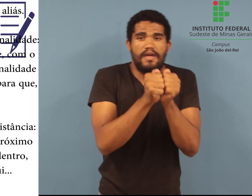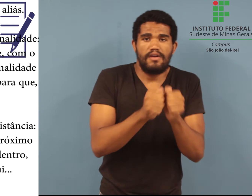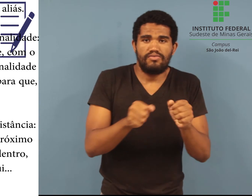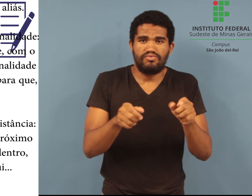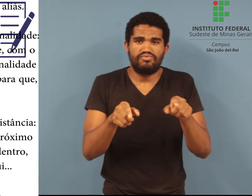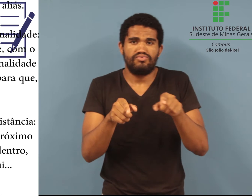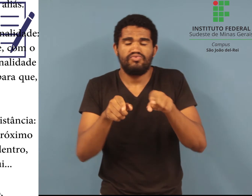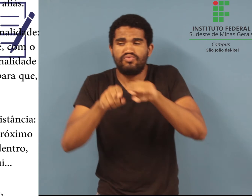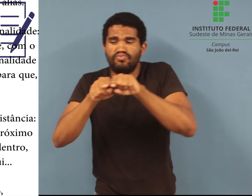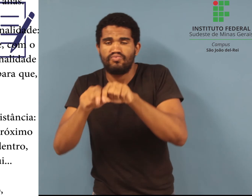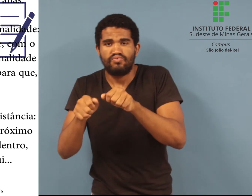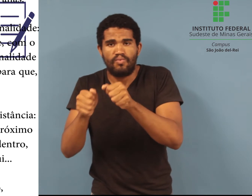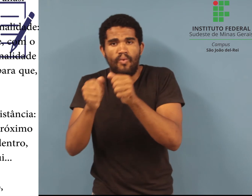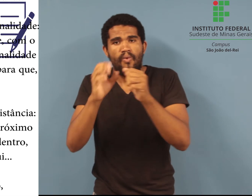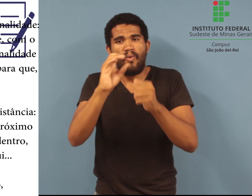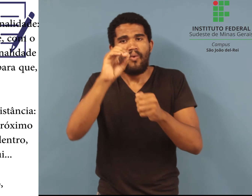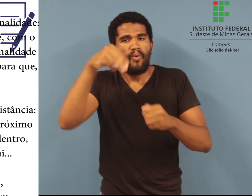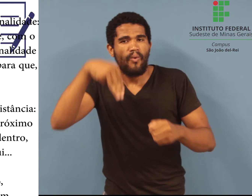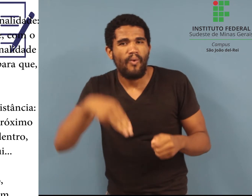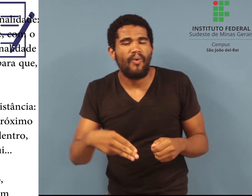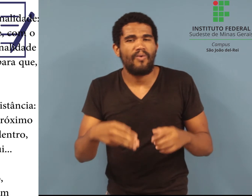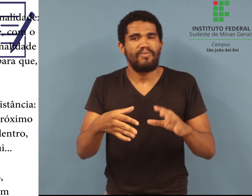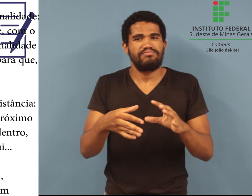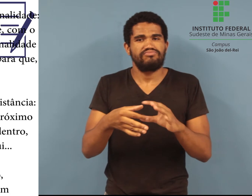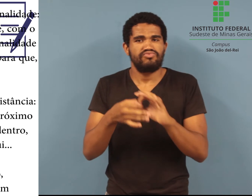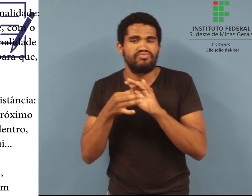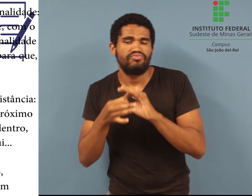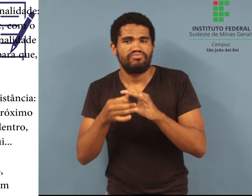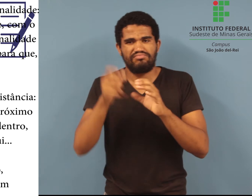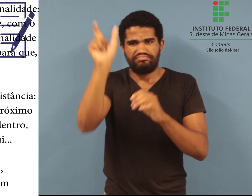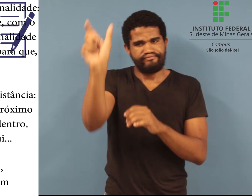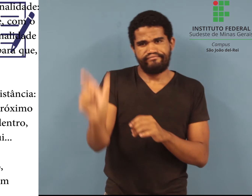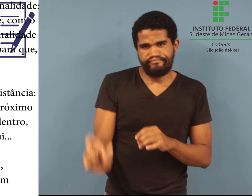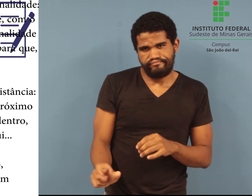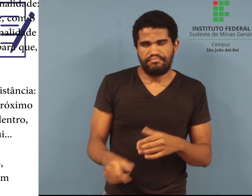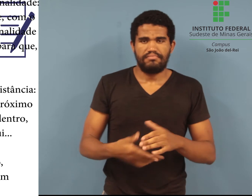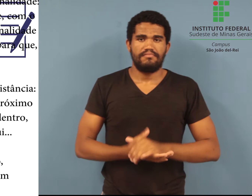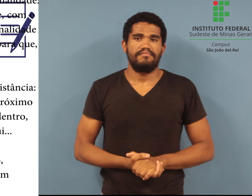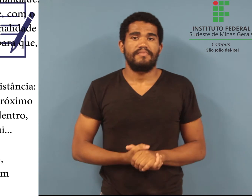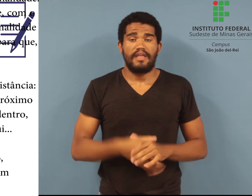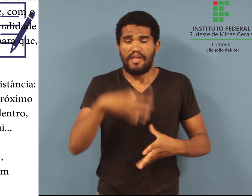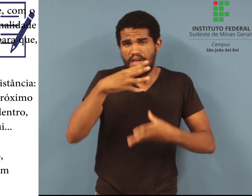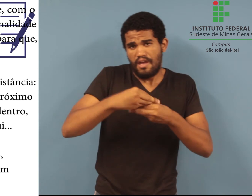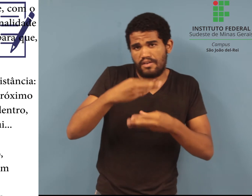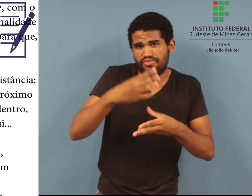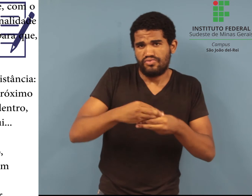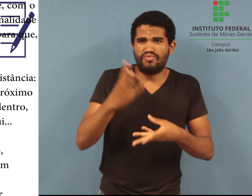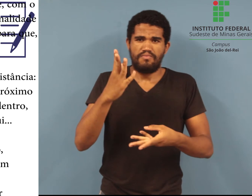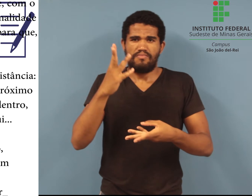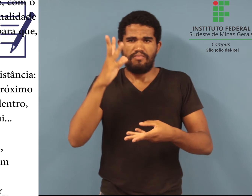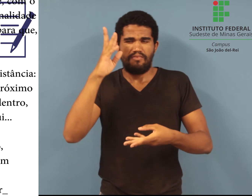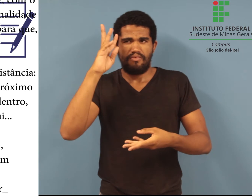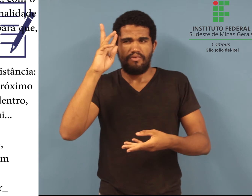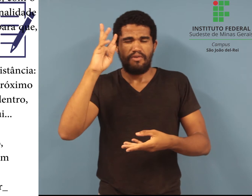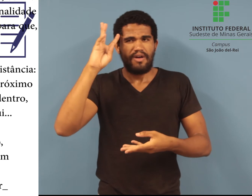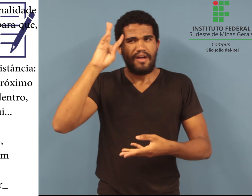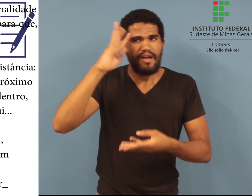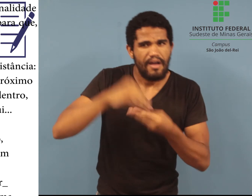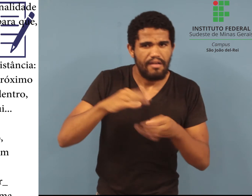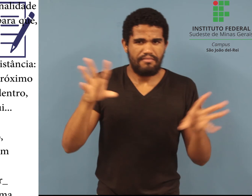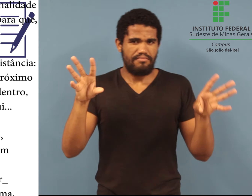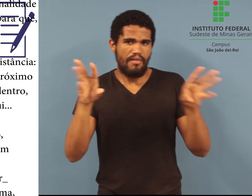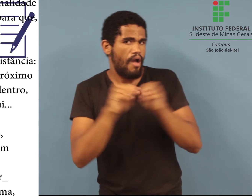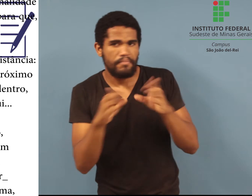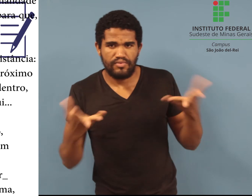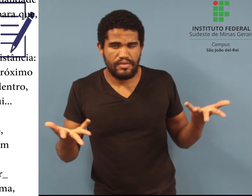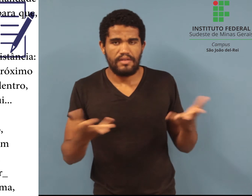a, junto de, dentro, fora, mais adiante, aqui. Resumo, recapitulação, conclusão.